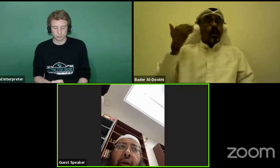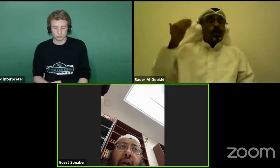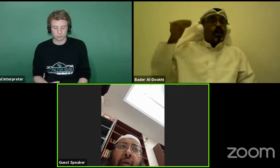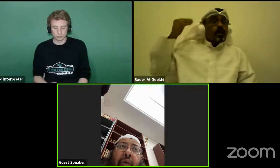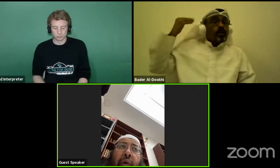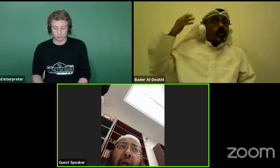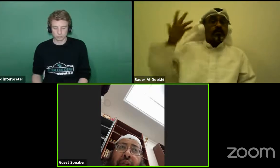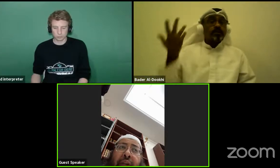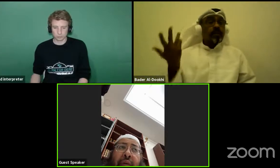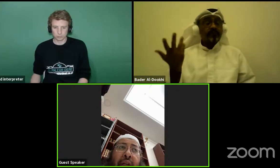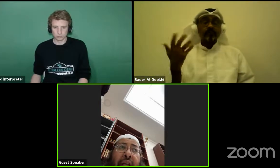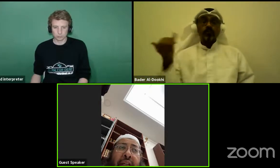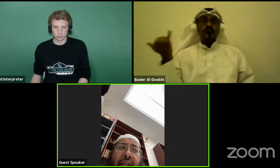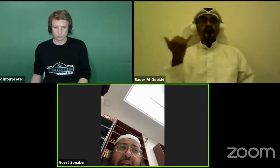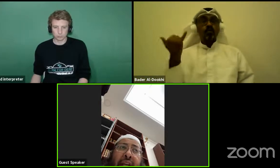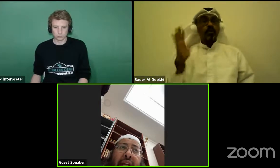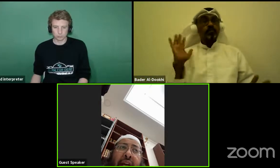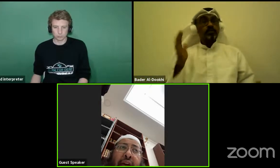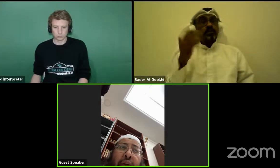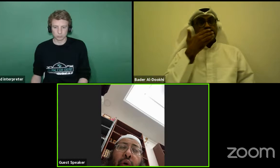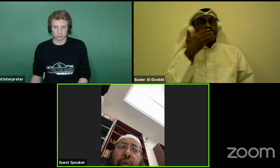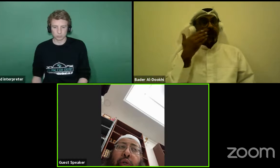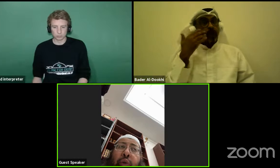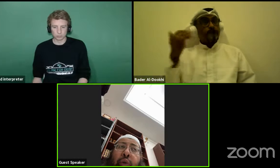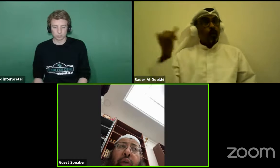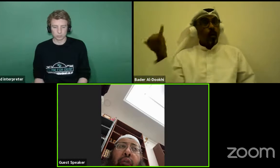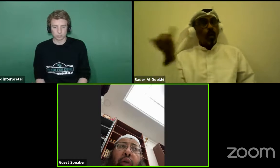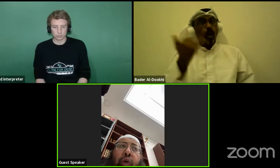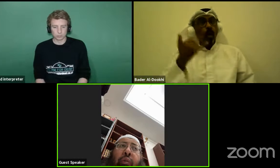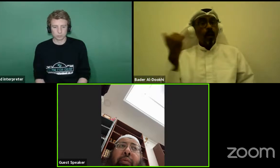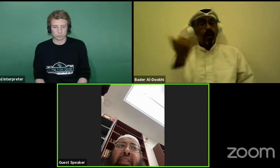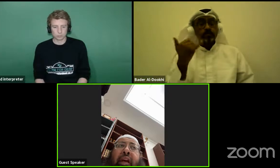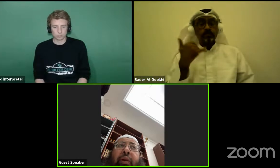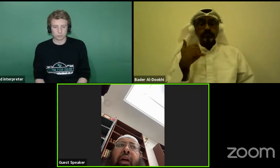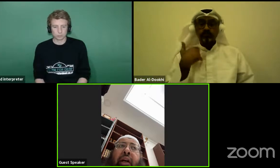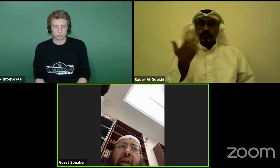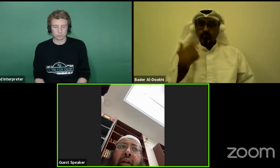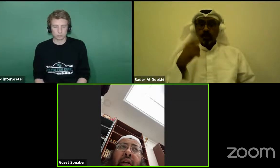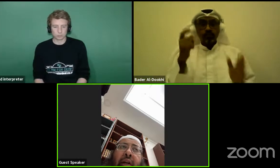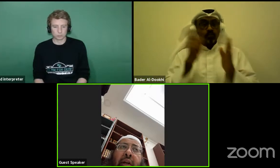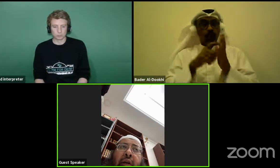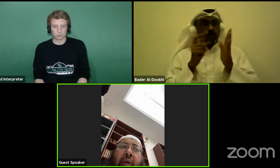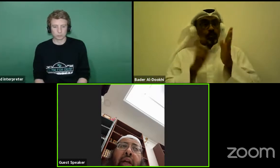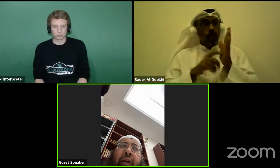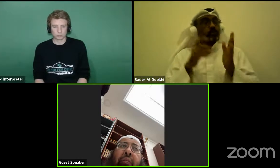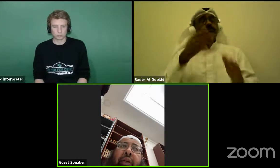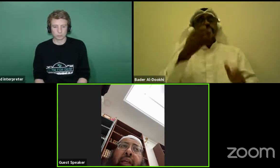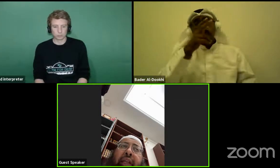فالصيام أمره عظيم، ولأجل هذا فهو مشروع في الأمم السابقة،